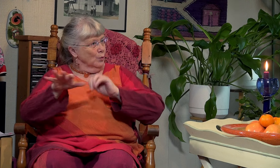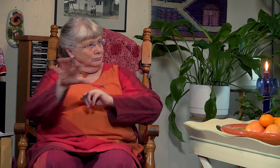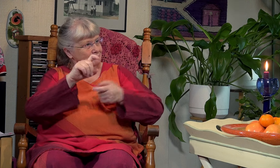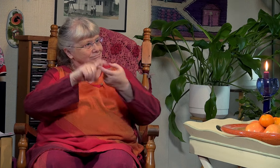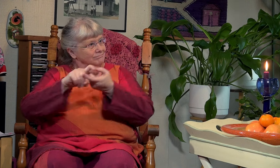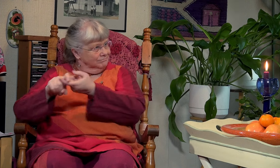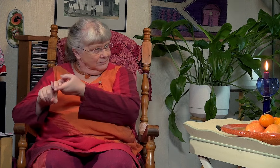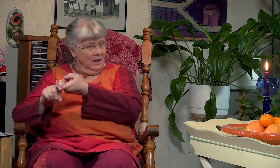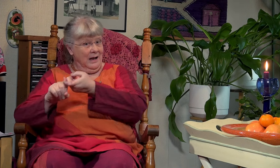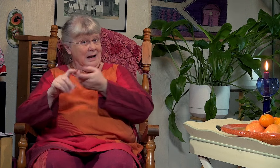Ja äidin suvussa